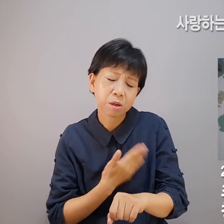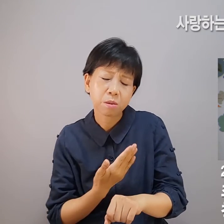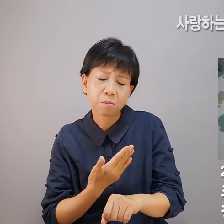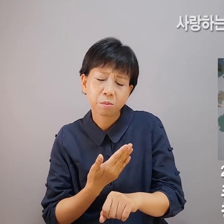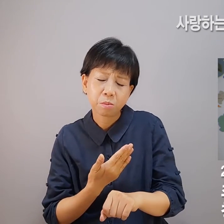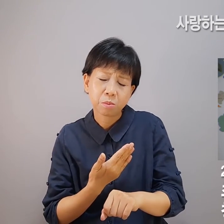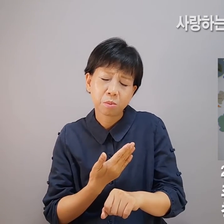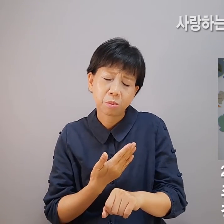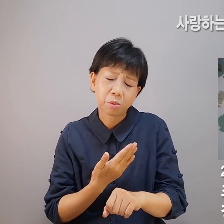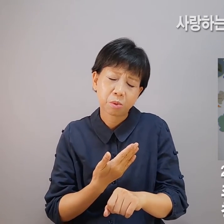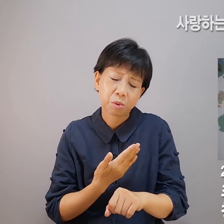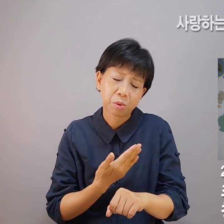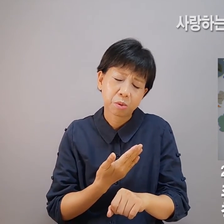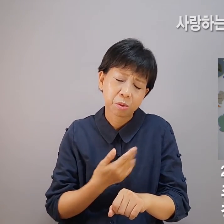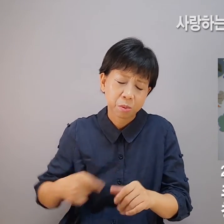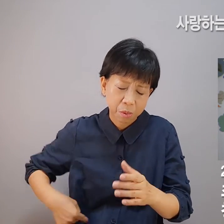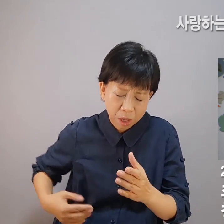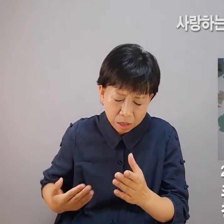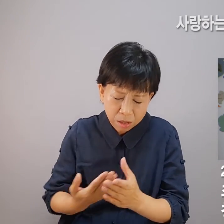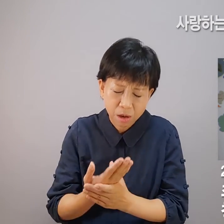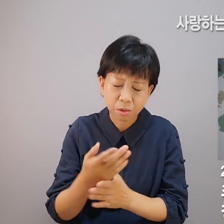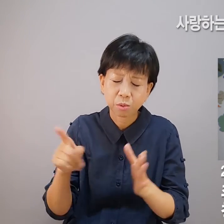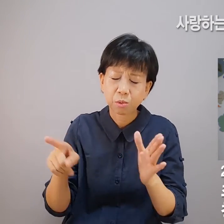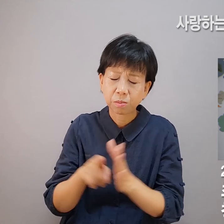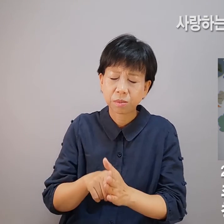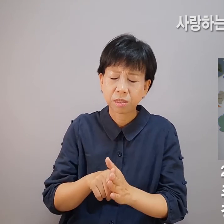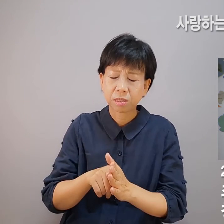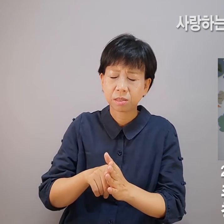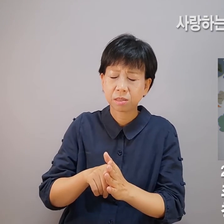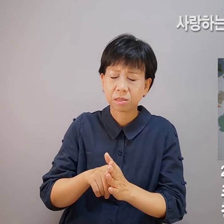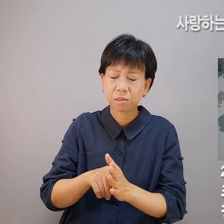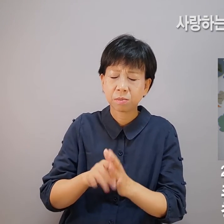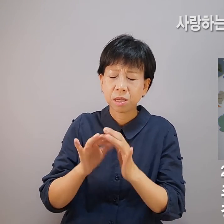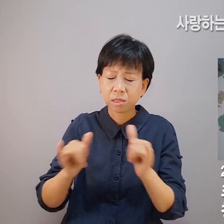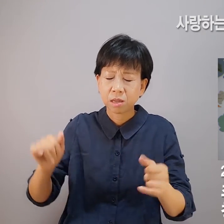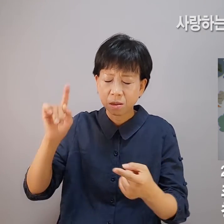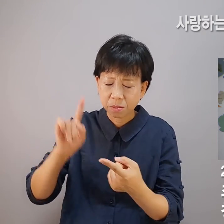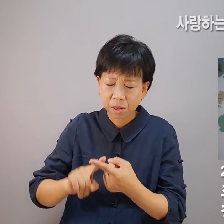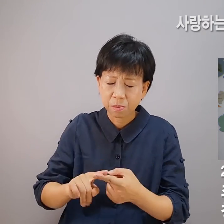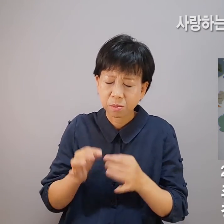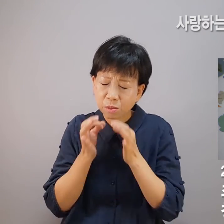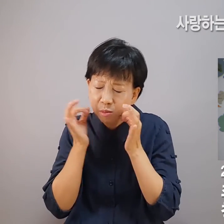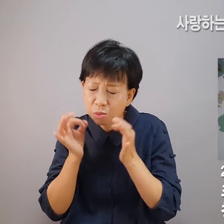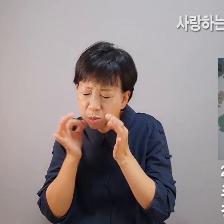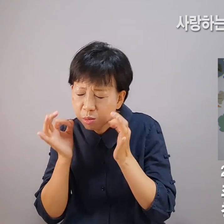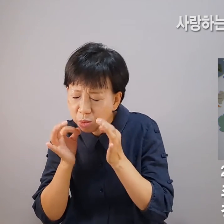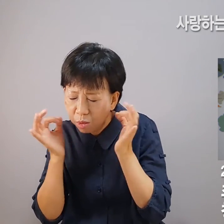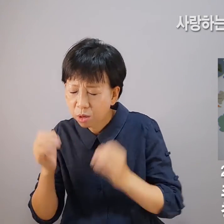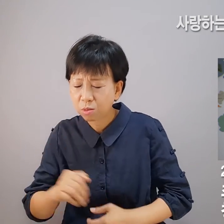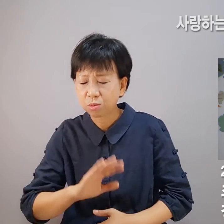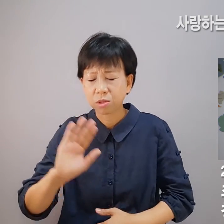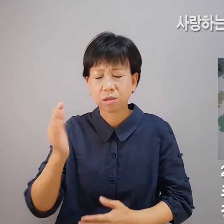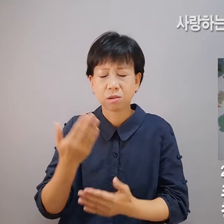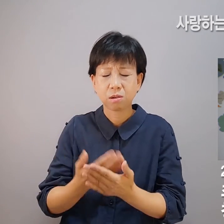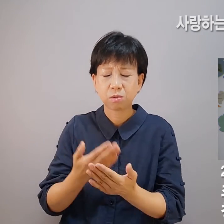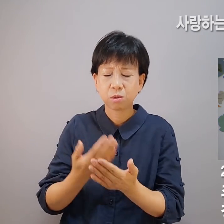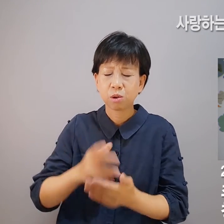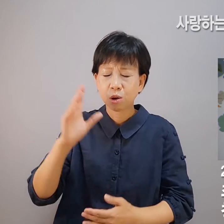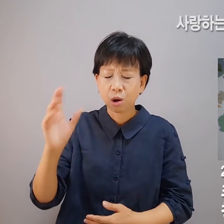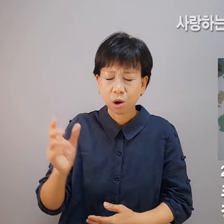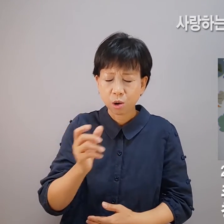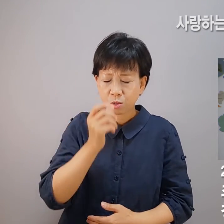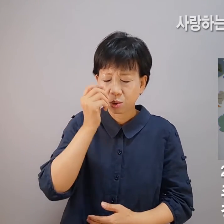회개하고 지금부터는 그래도 믿음으로 살려고 몸부림치는 우리들 되게 하여 주실 줄 믿습니다. 거룩한 영